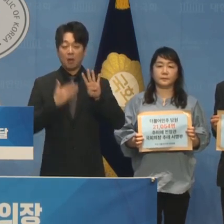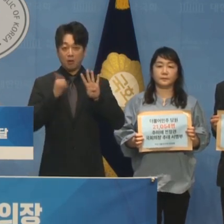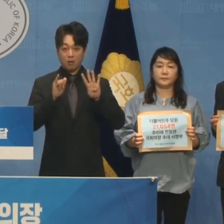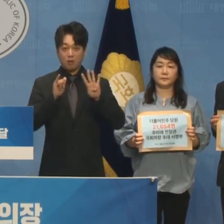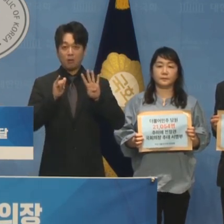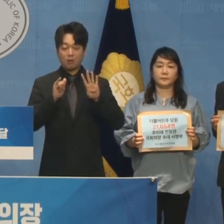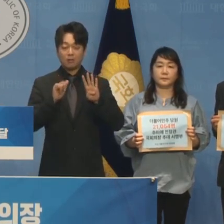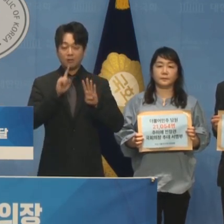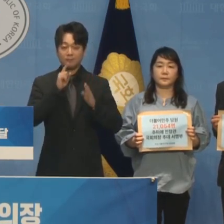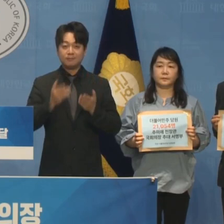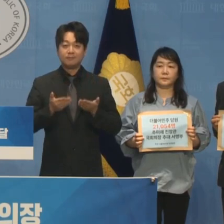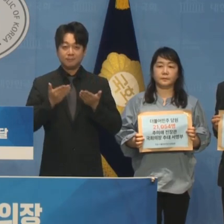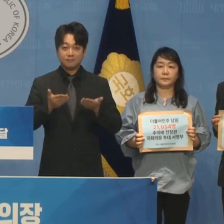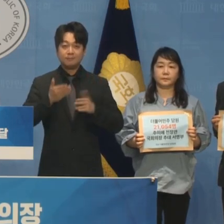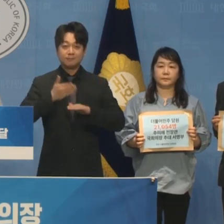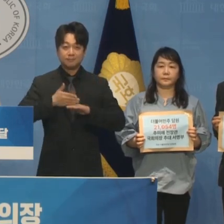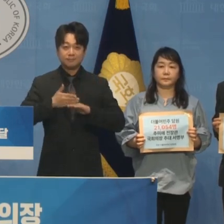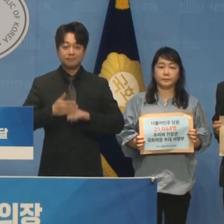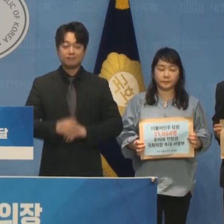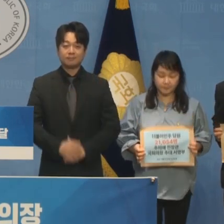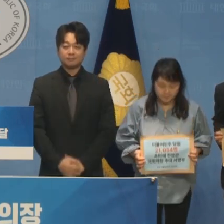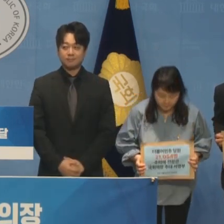일동이었습니다 감사합니다